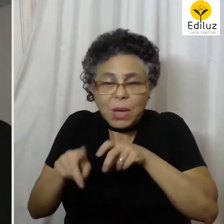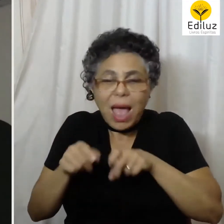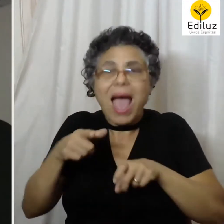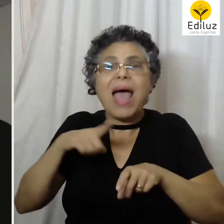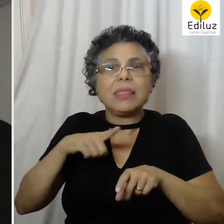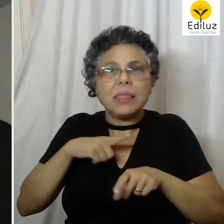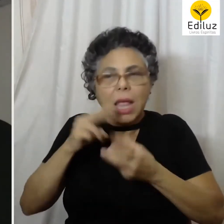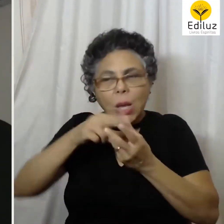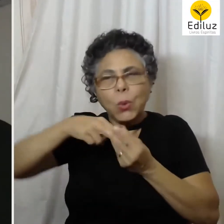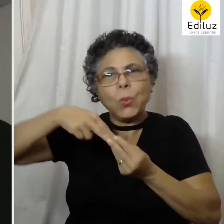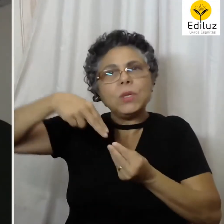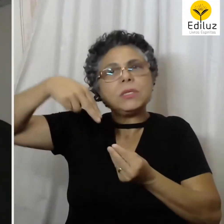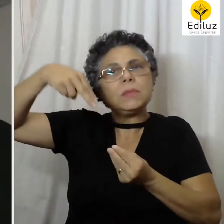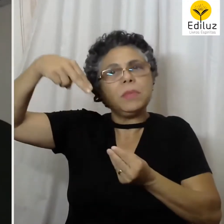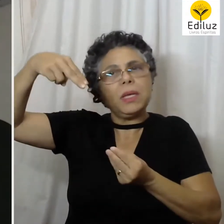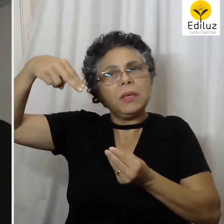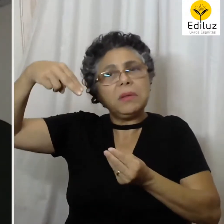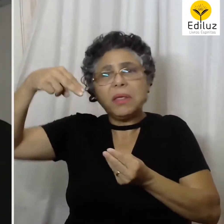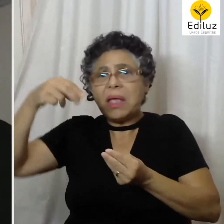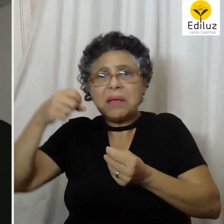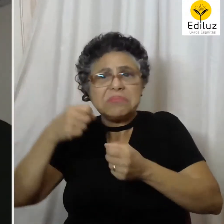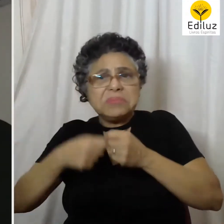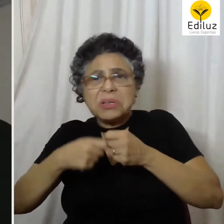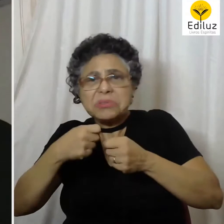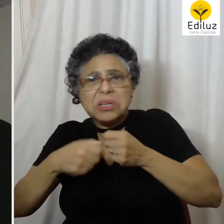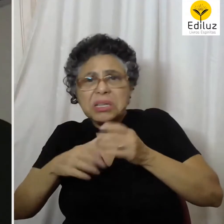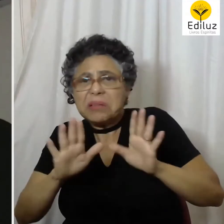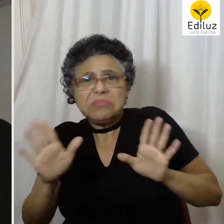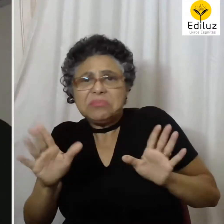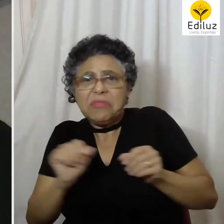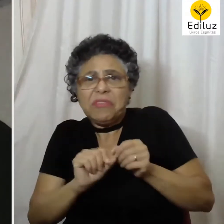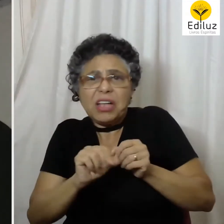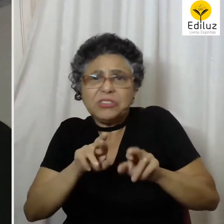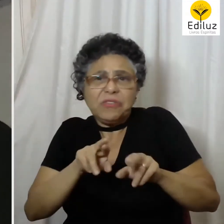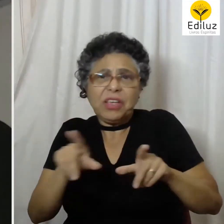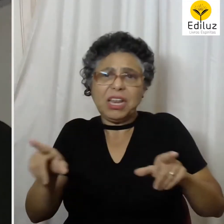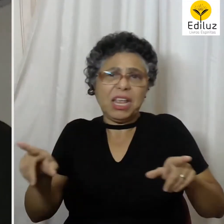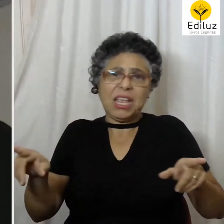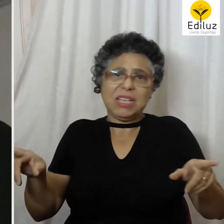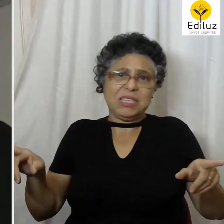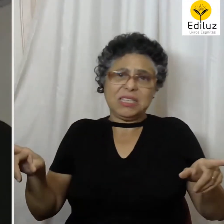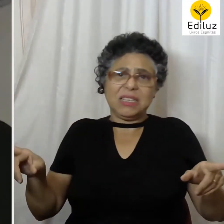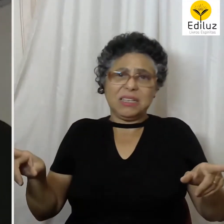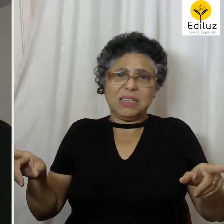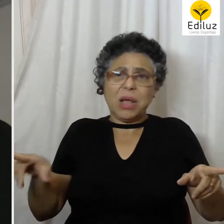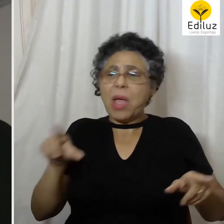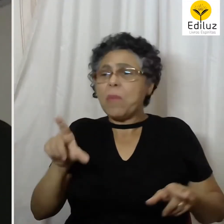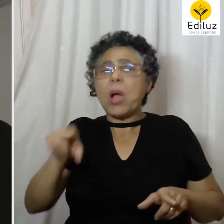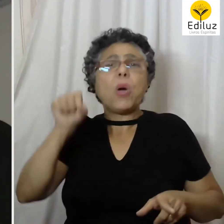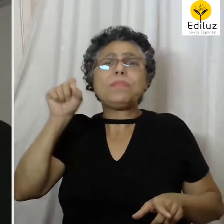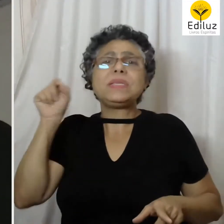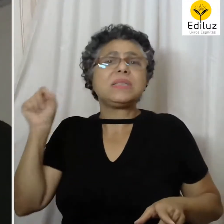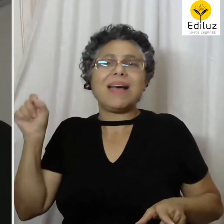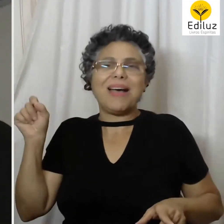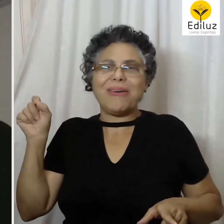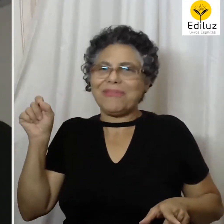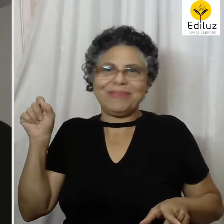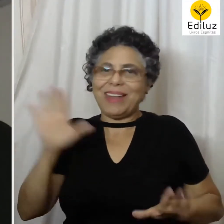corpo e que a sexualidade não é mais uma questão de opção, né? E sim de